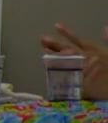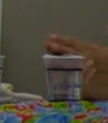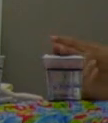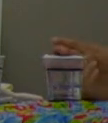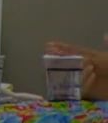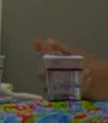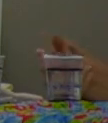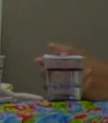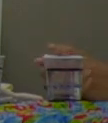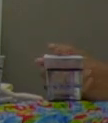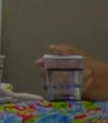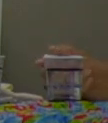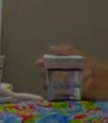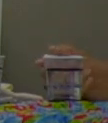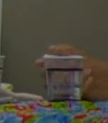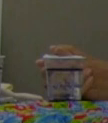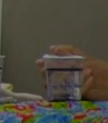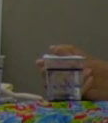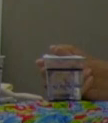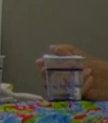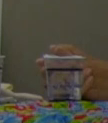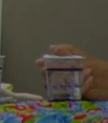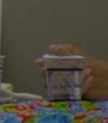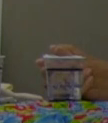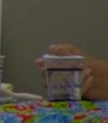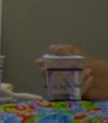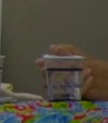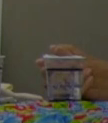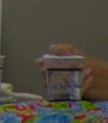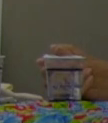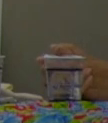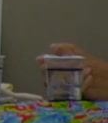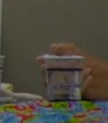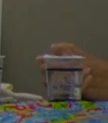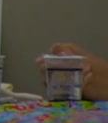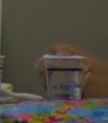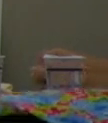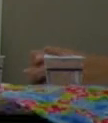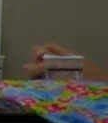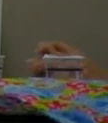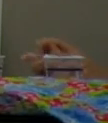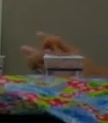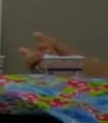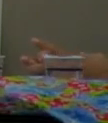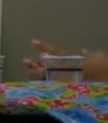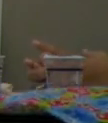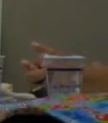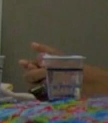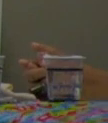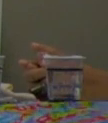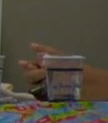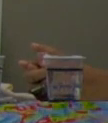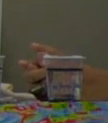grupos. E nós temos algumas oportunidades aqui no Brasil. O Rui mencionava que no ano que